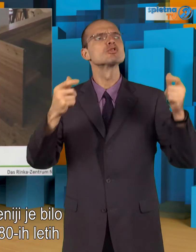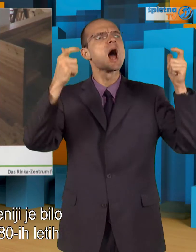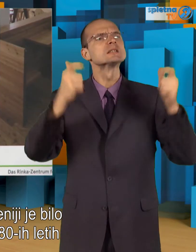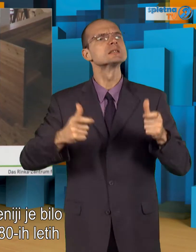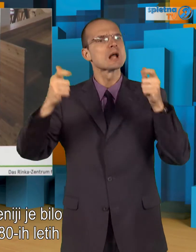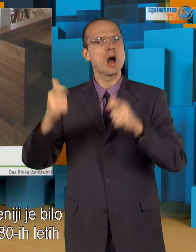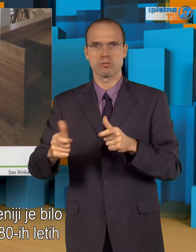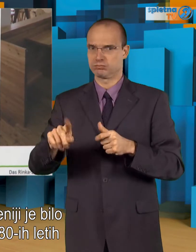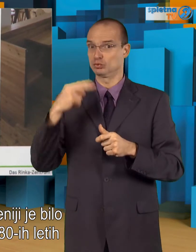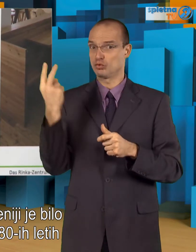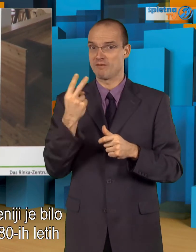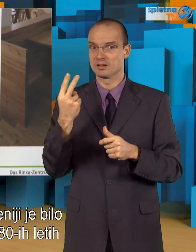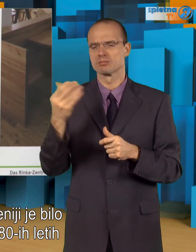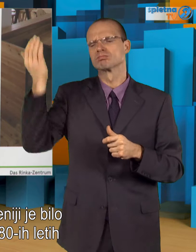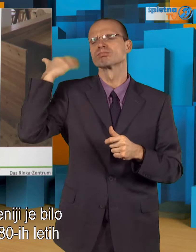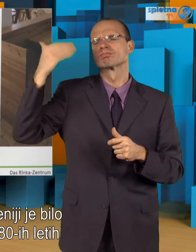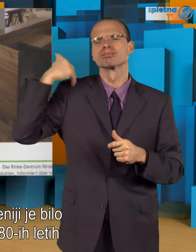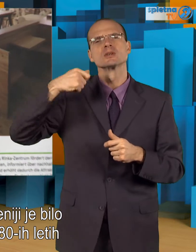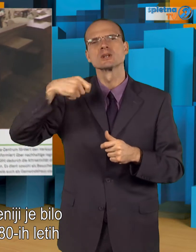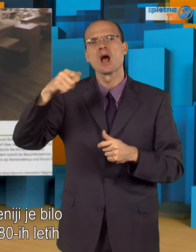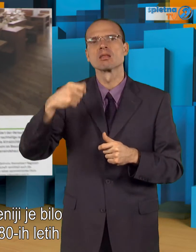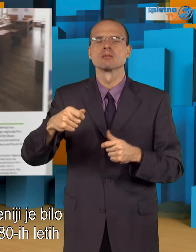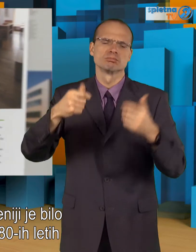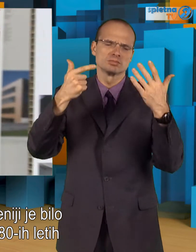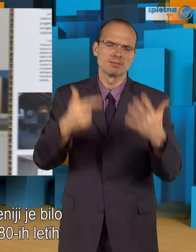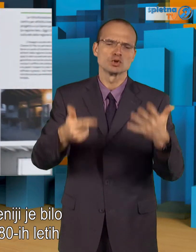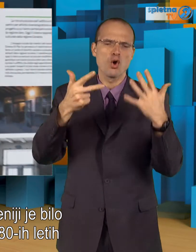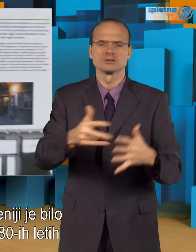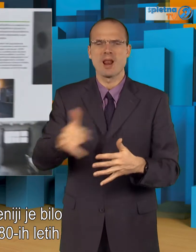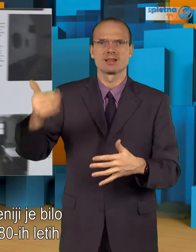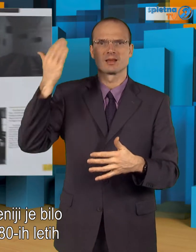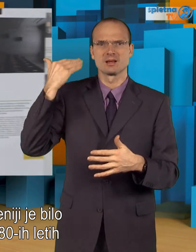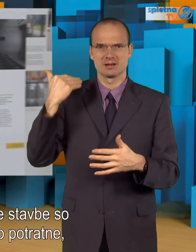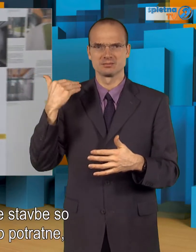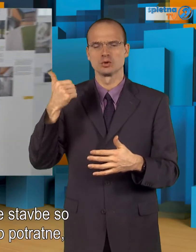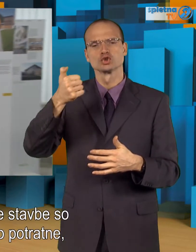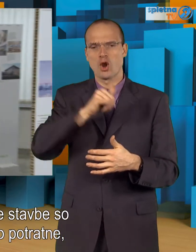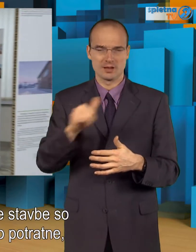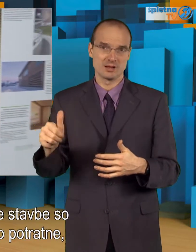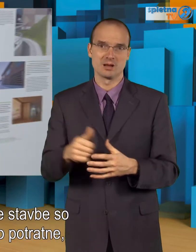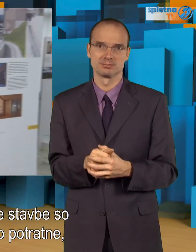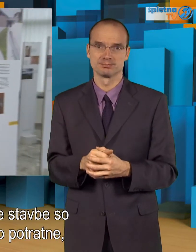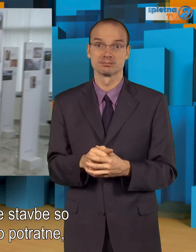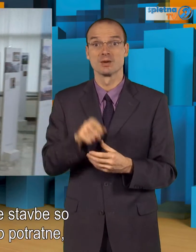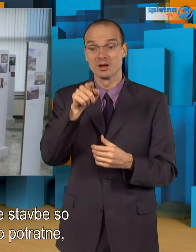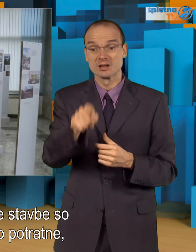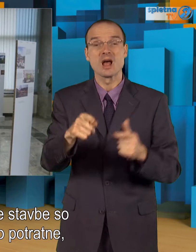Večina stavb v Sloveniji je bila zgrajenih v 70. in 80. letih prejšnjega stoletja. Te stavbe